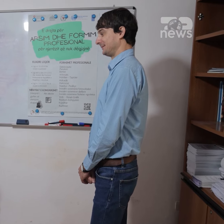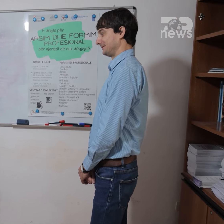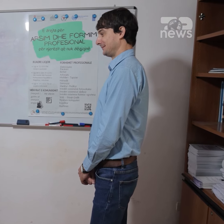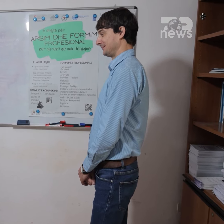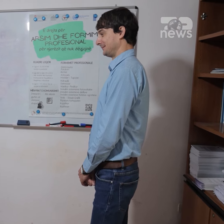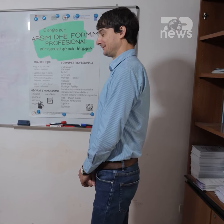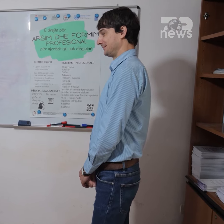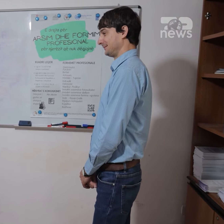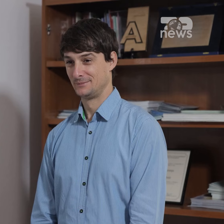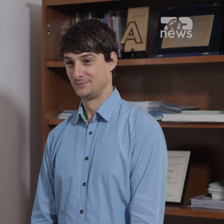organizatën tuaj?